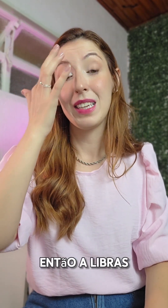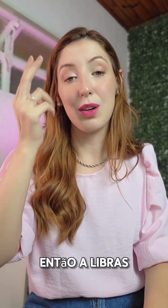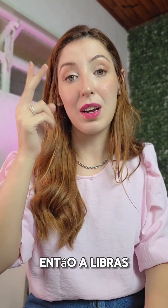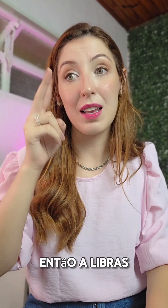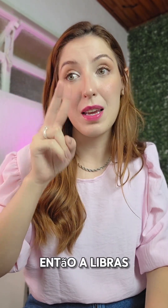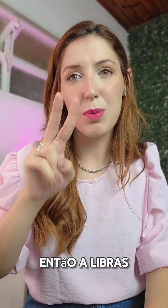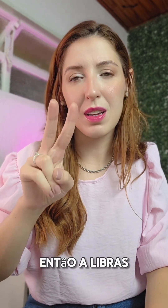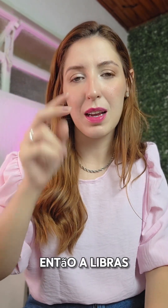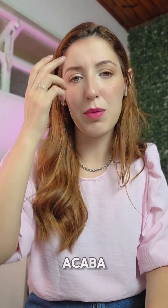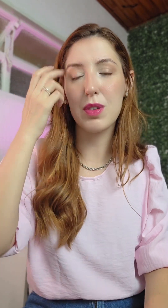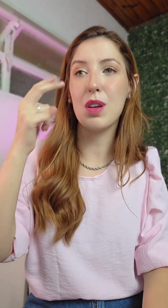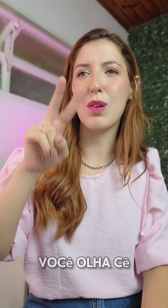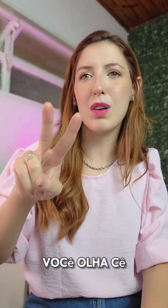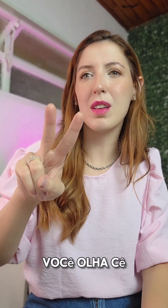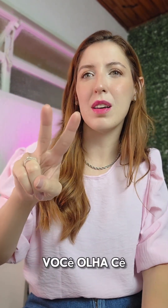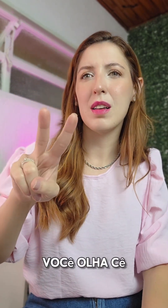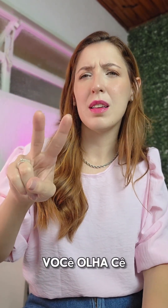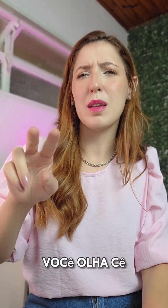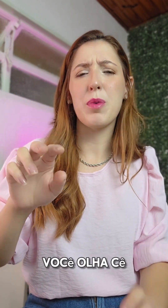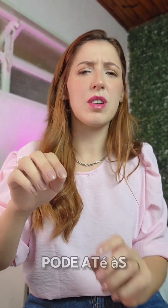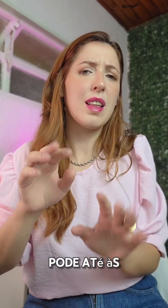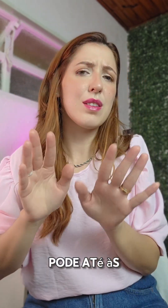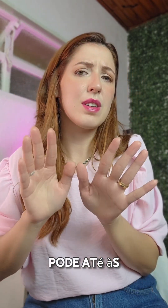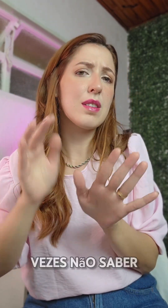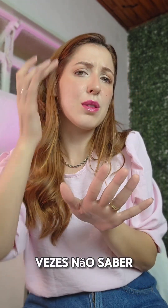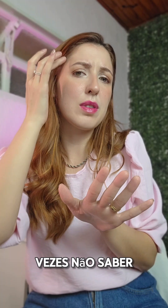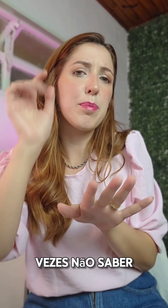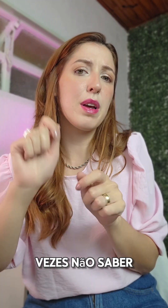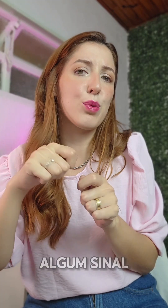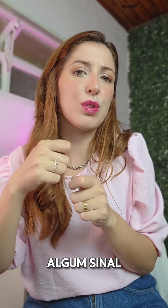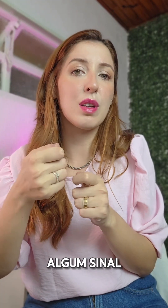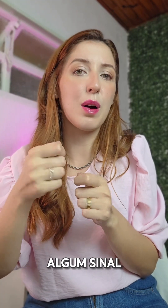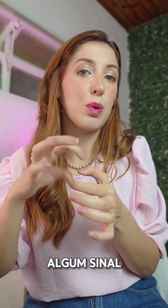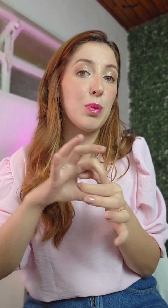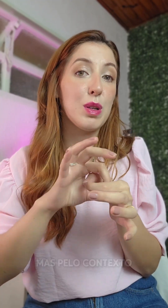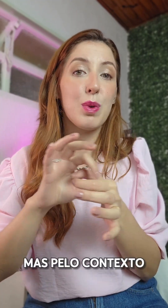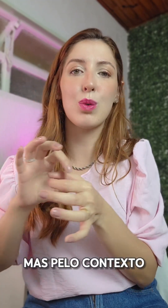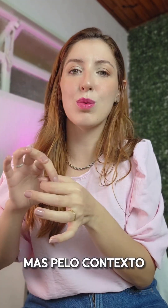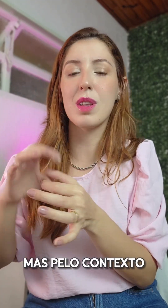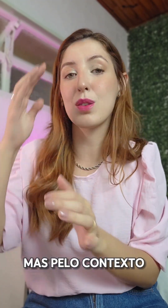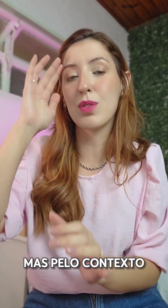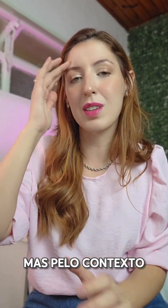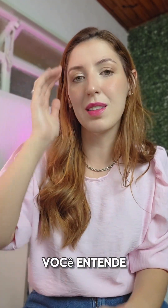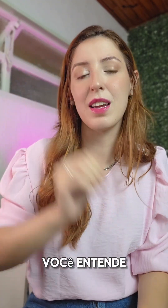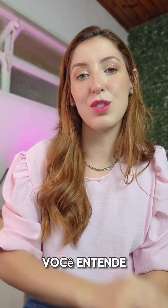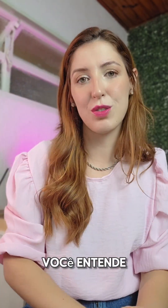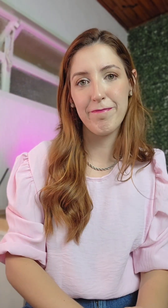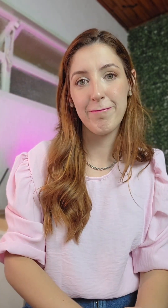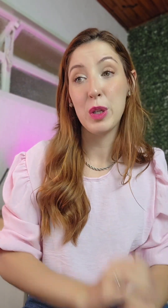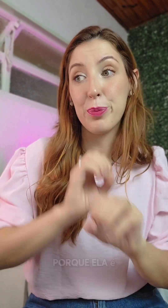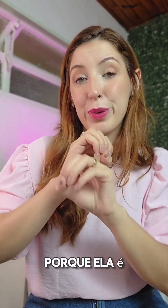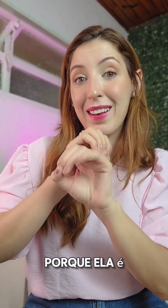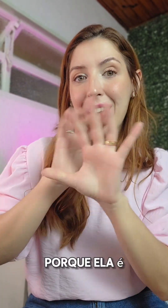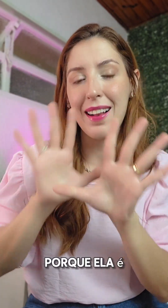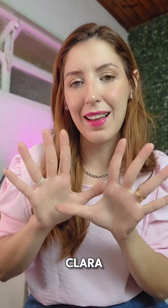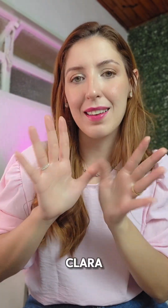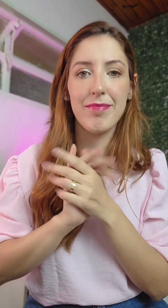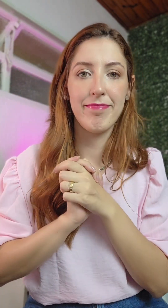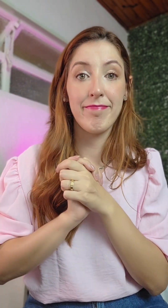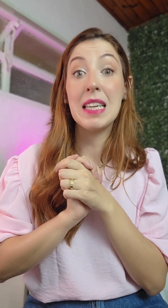a Libras acaba, você olha, você pode até às vezes não saber algum sinal, mas pelo contexto você entende, porque ela é clara. Então